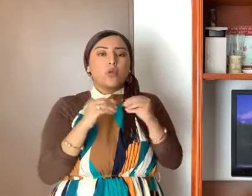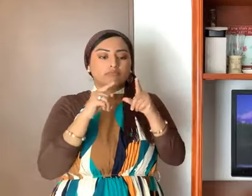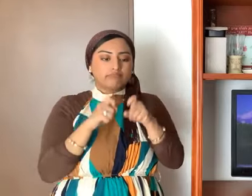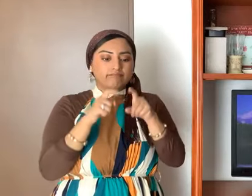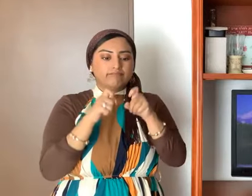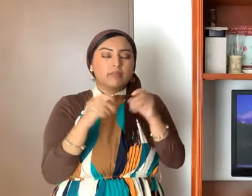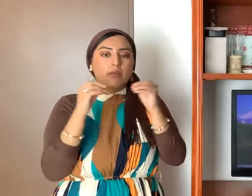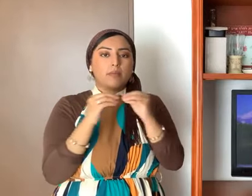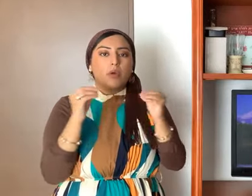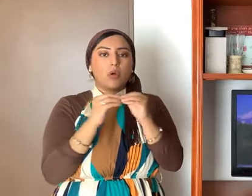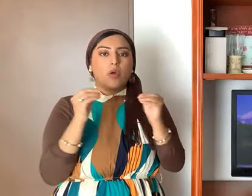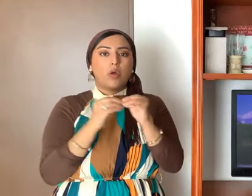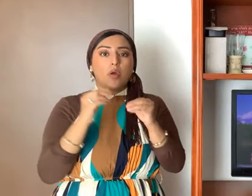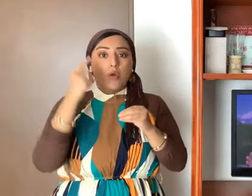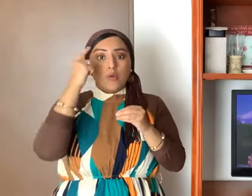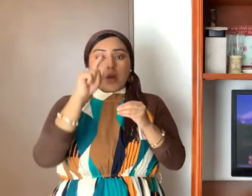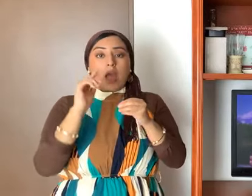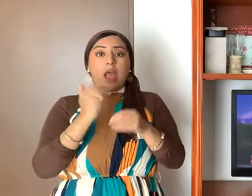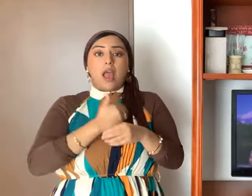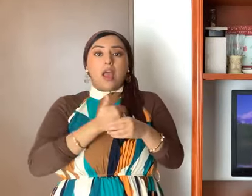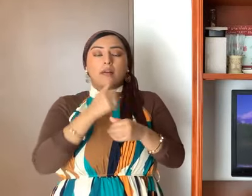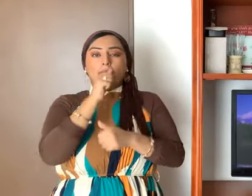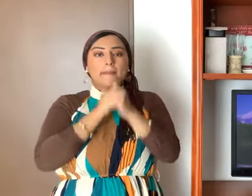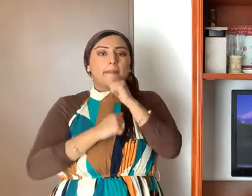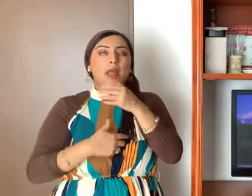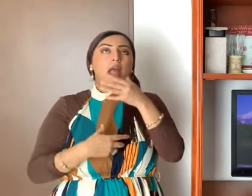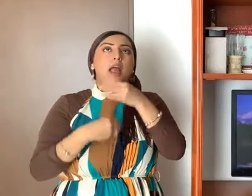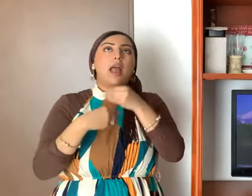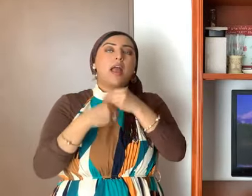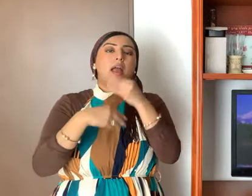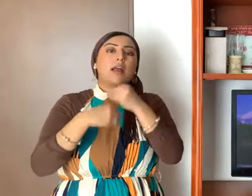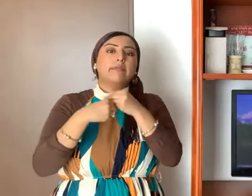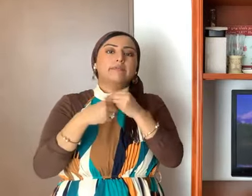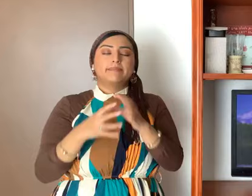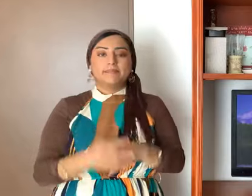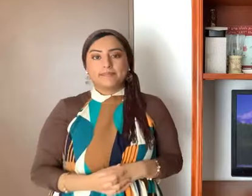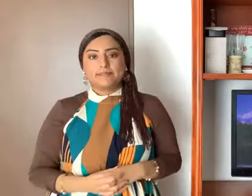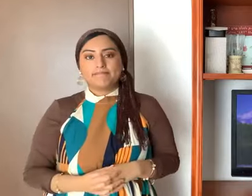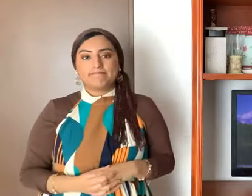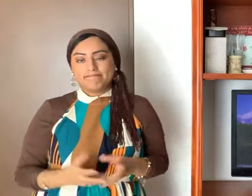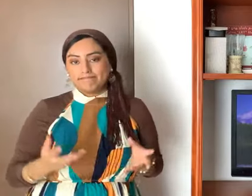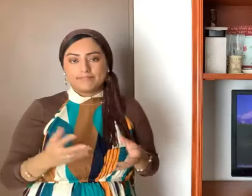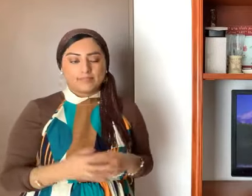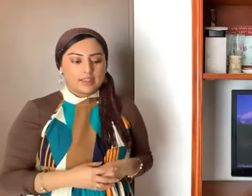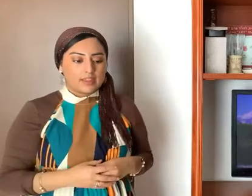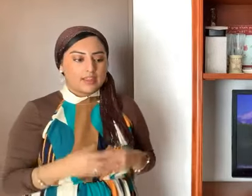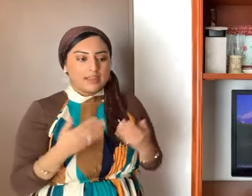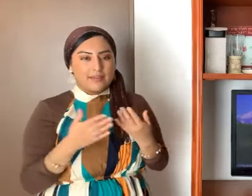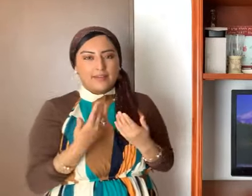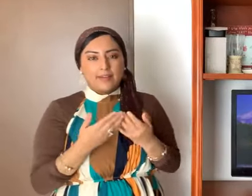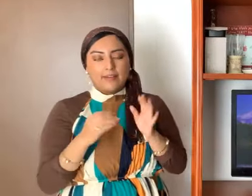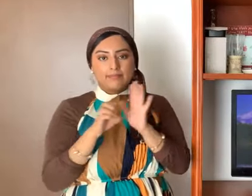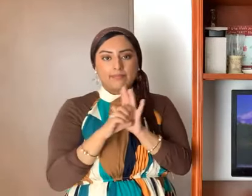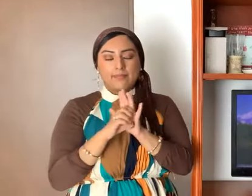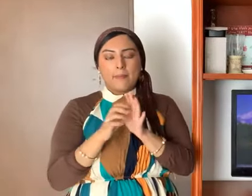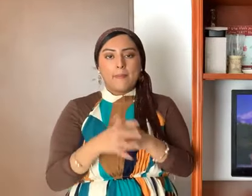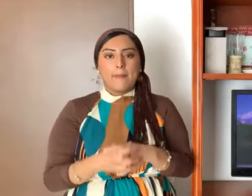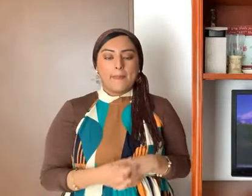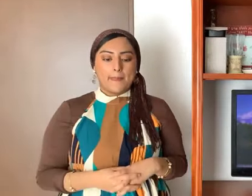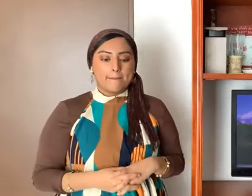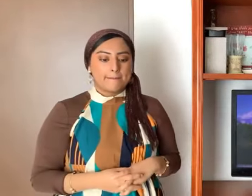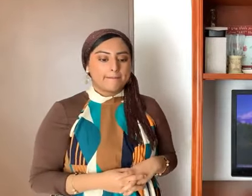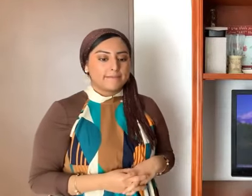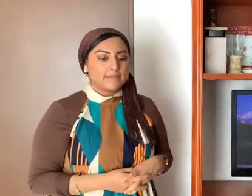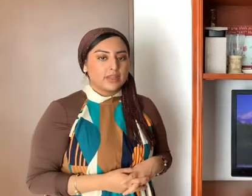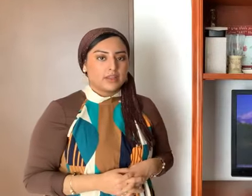como esas para que aumente nuestra paciencia. Obviamente esto es algo muy vago, muy sencillo, muy ligero,